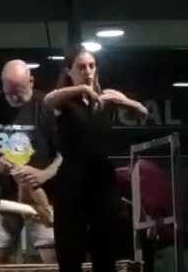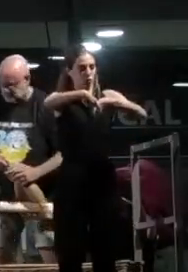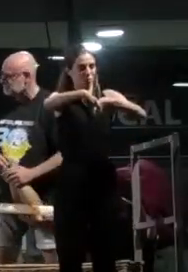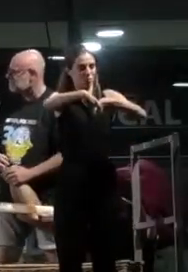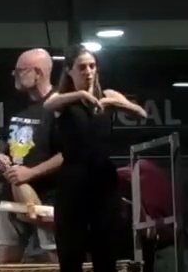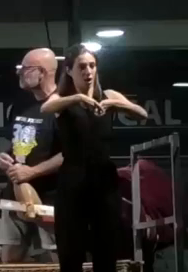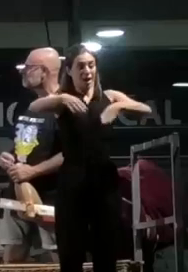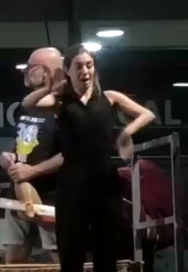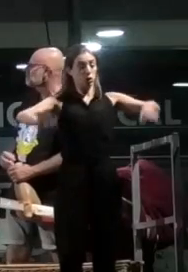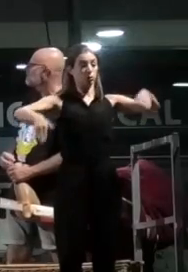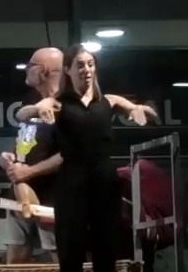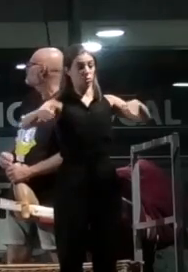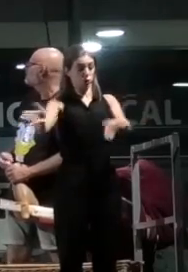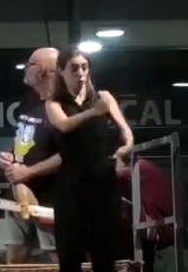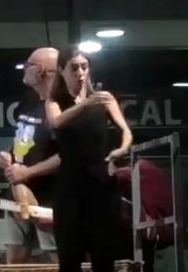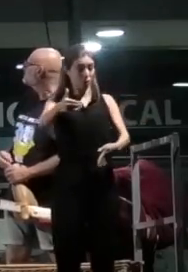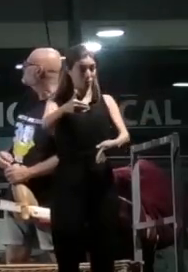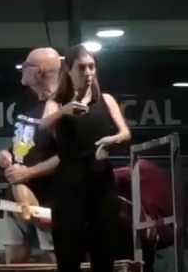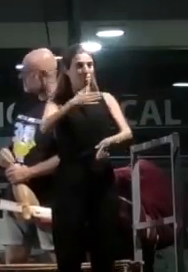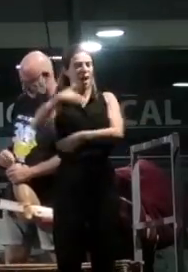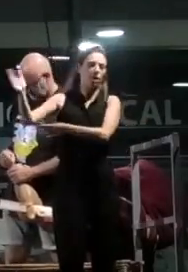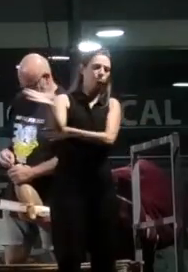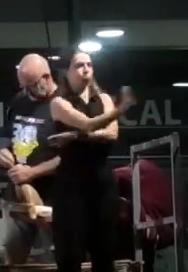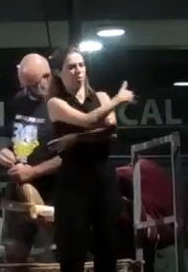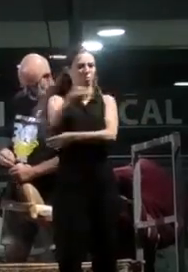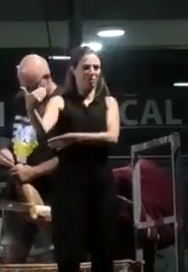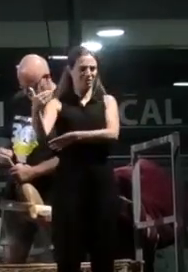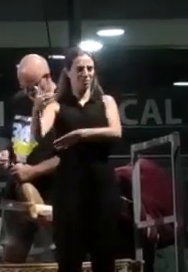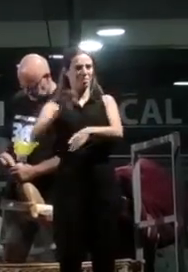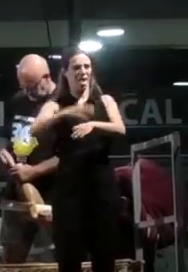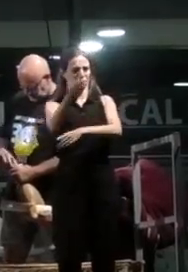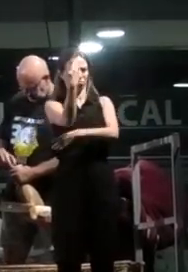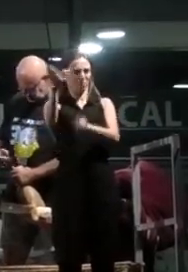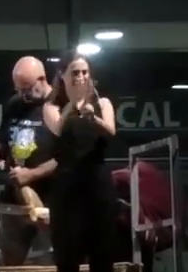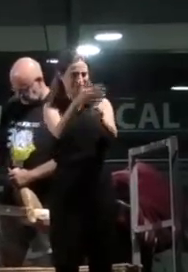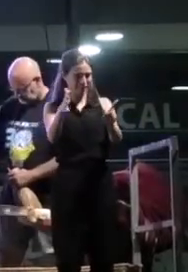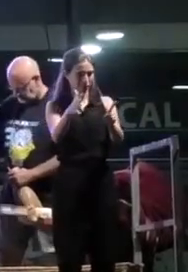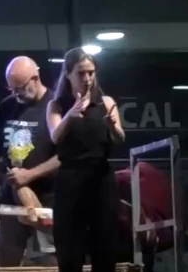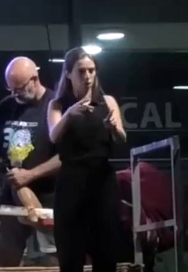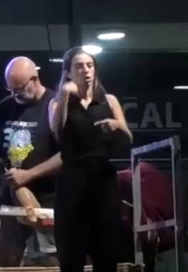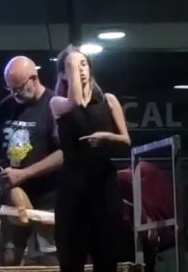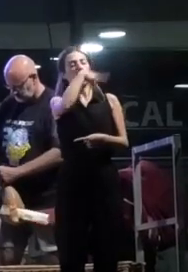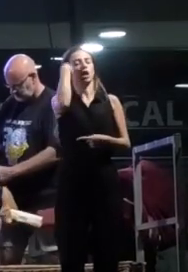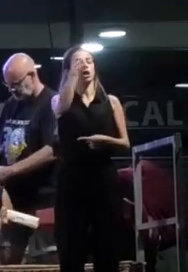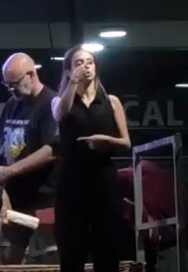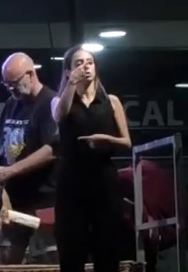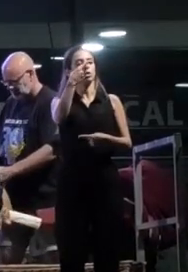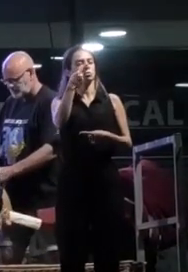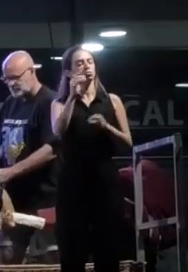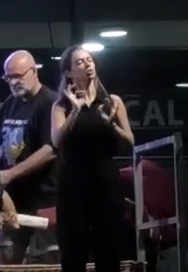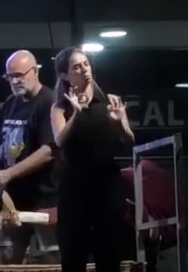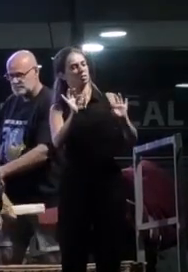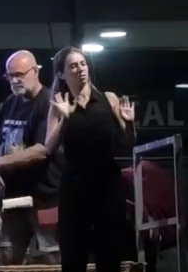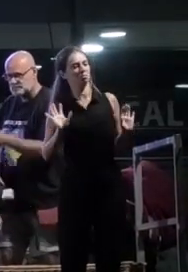els braços articulats per poder repartir a tort i a dret. I amb un rostre molt